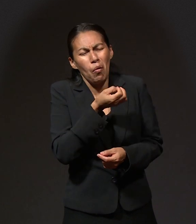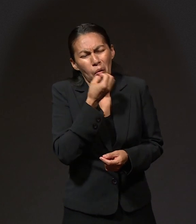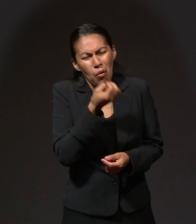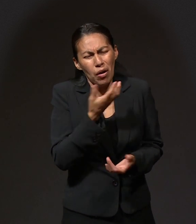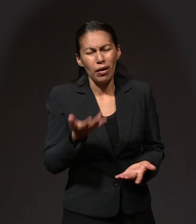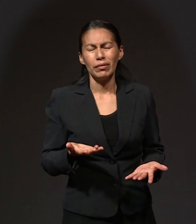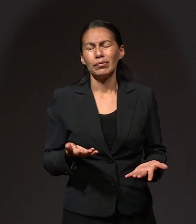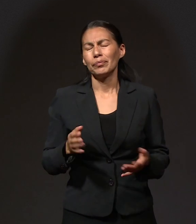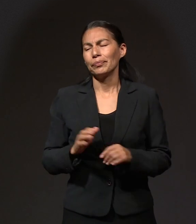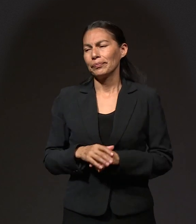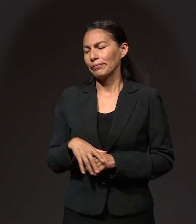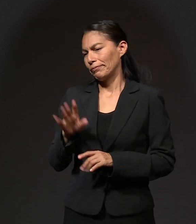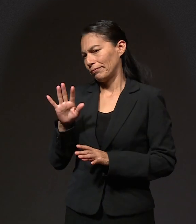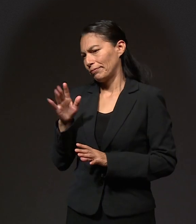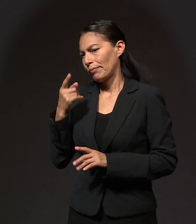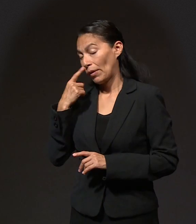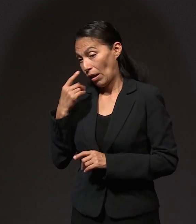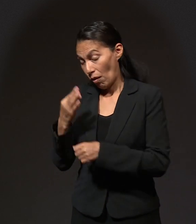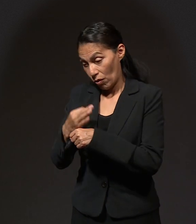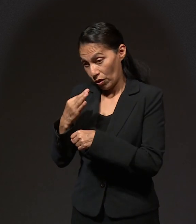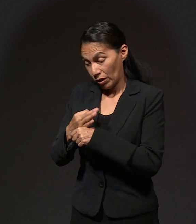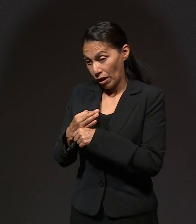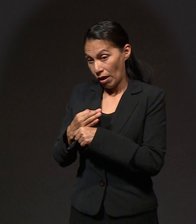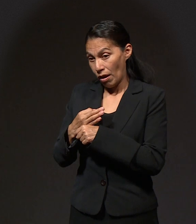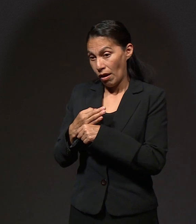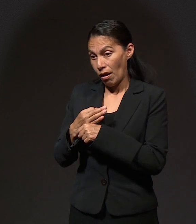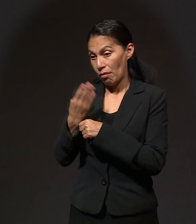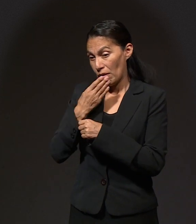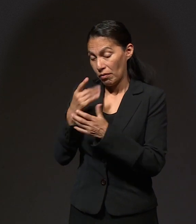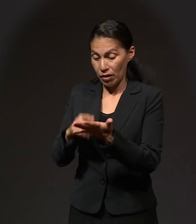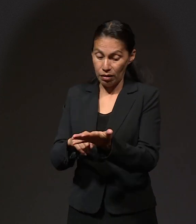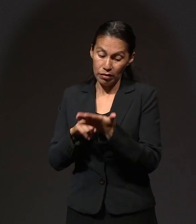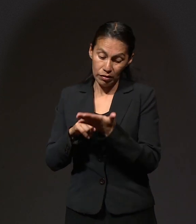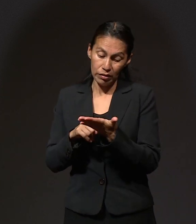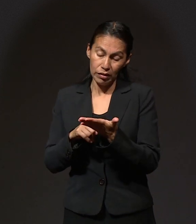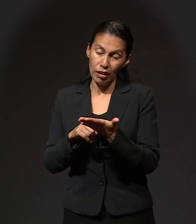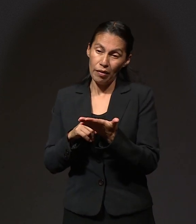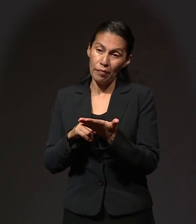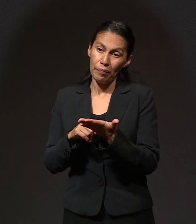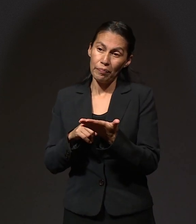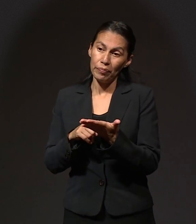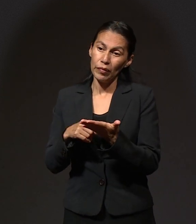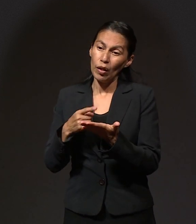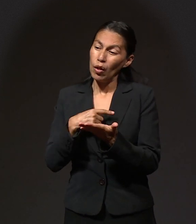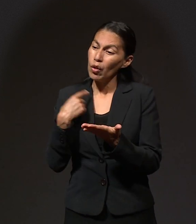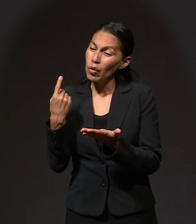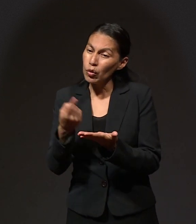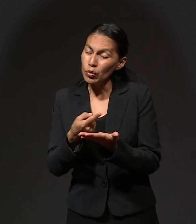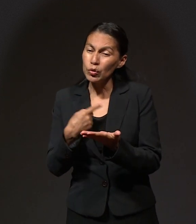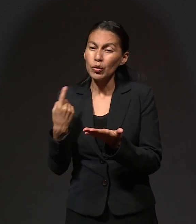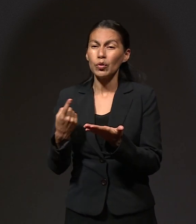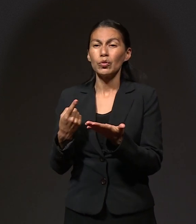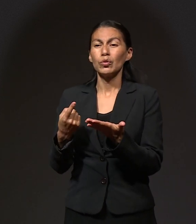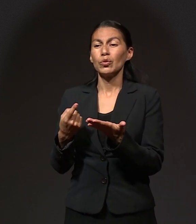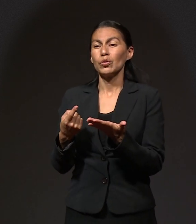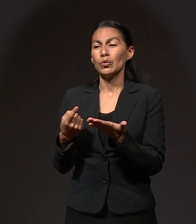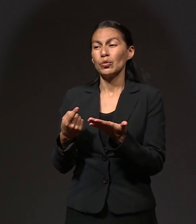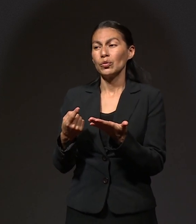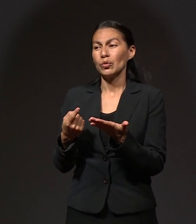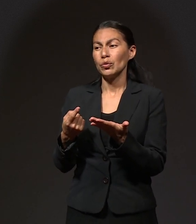Dios, de acuerdo a lo que Dios nos ha revelado en su palabra. Ahora, estamos viviendo en un mundo que es bastante, yo diría, totalmente